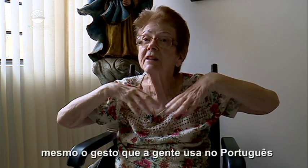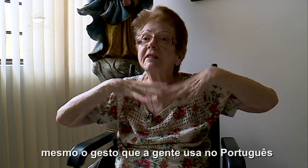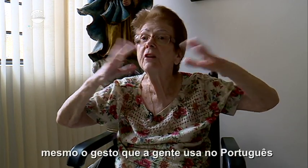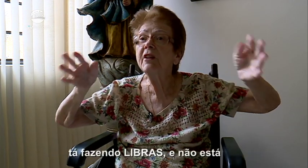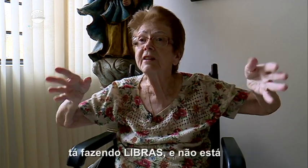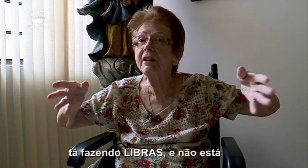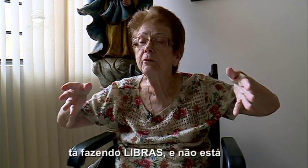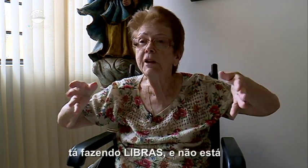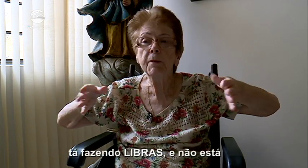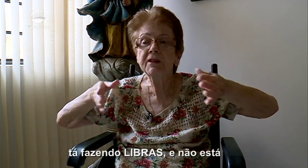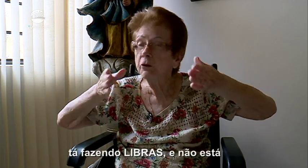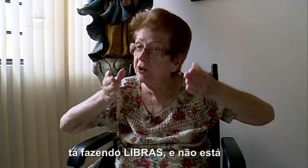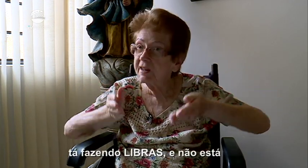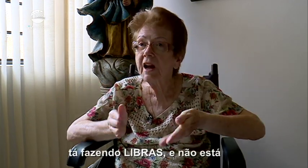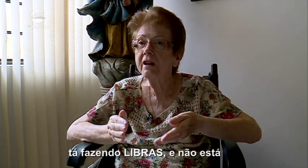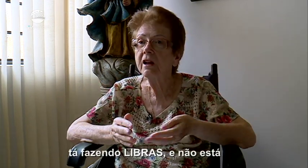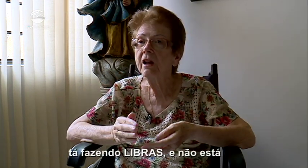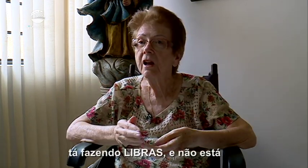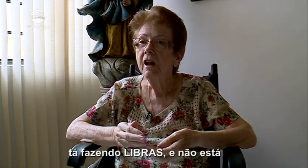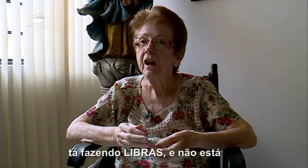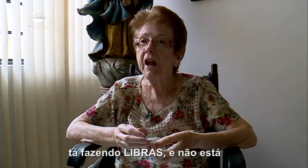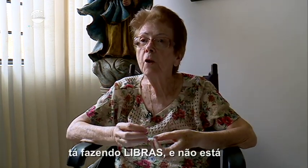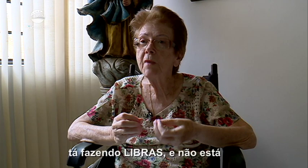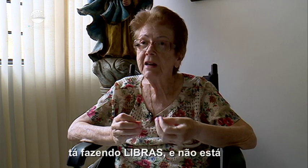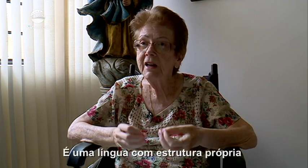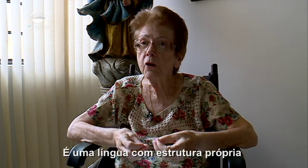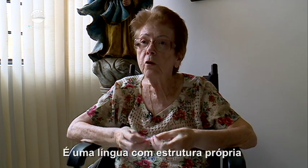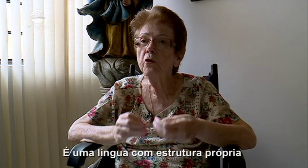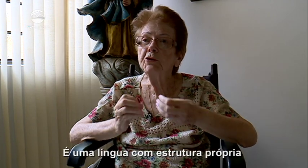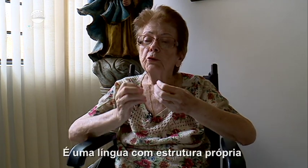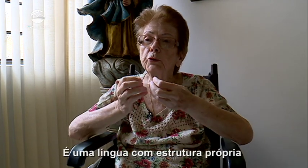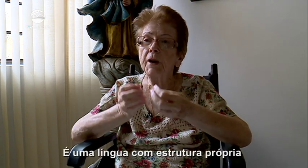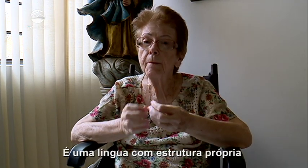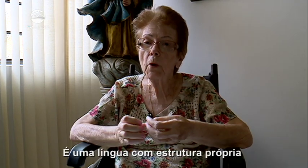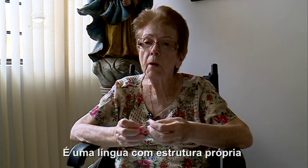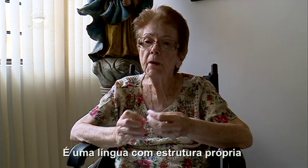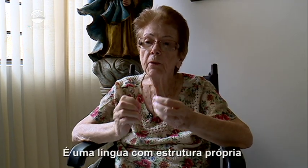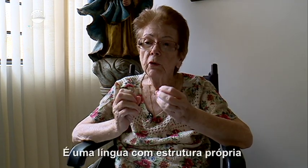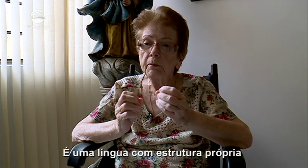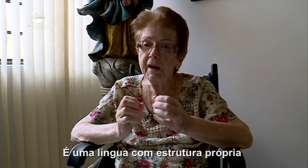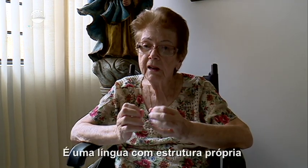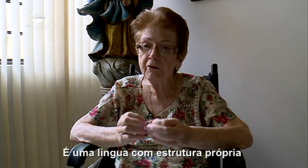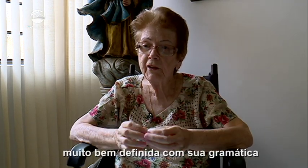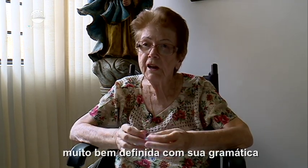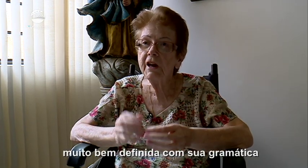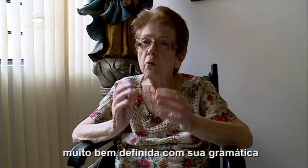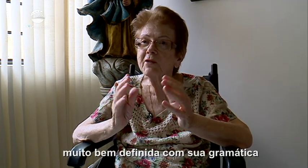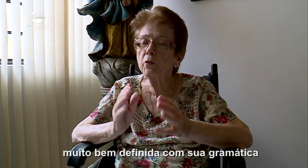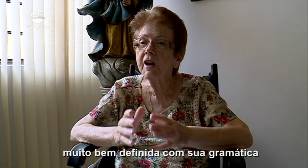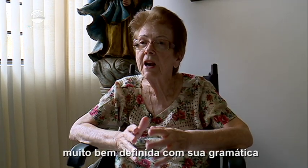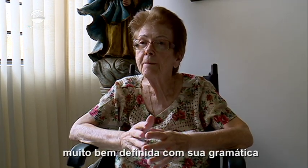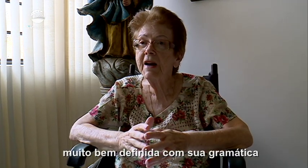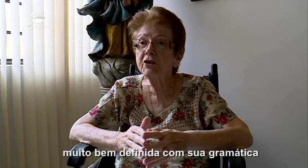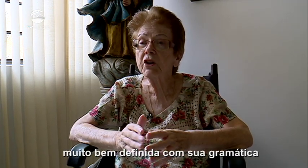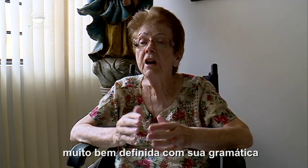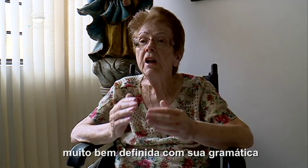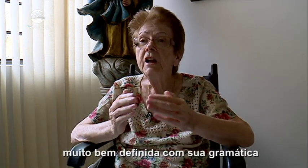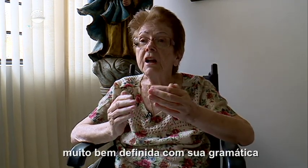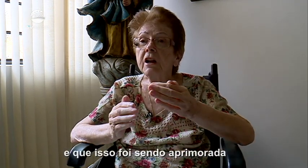está falando Libras. Não está. É uma língua com estrutura própria, muito bem definida, com a sua gramática, e que isso